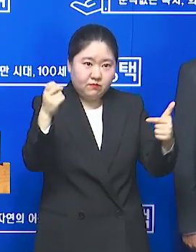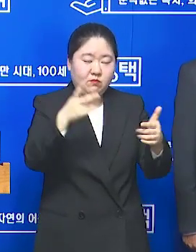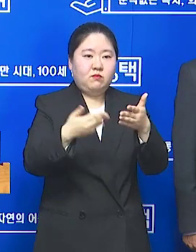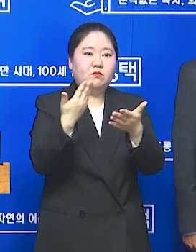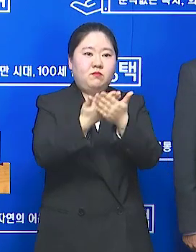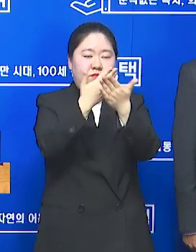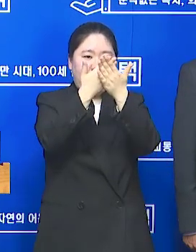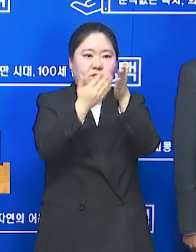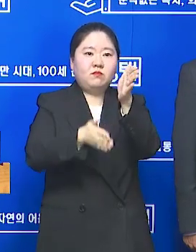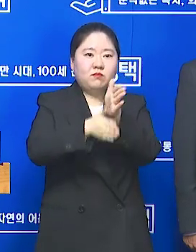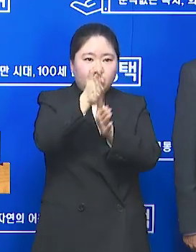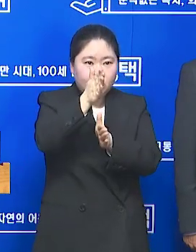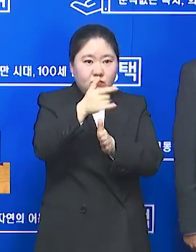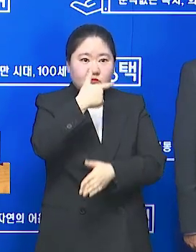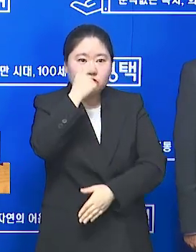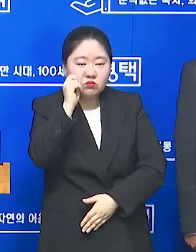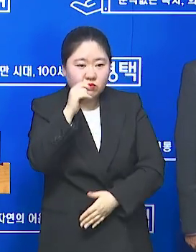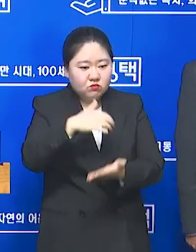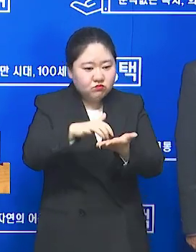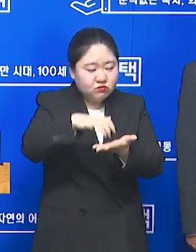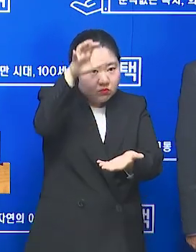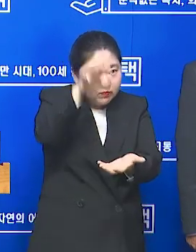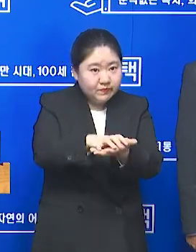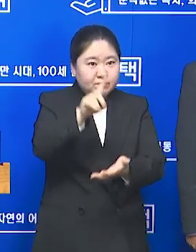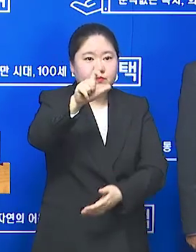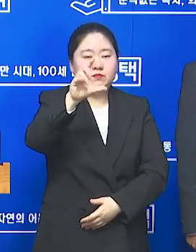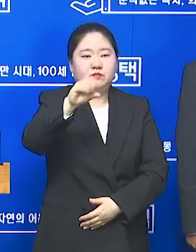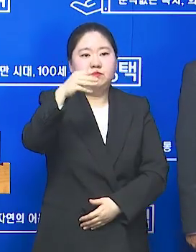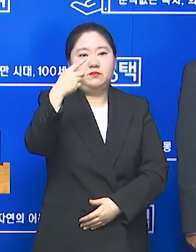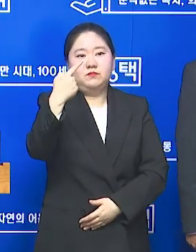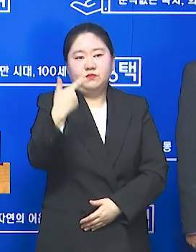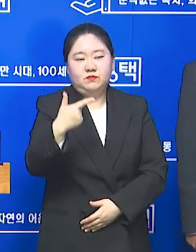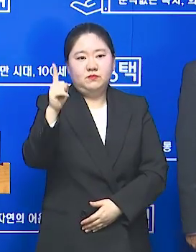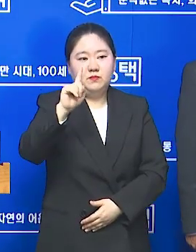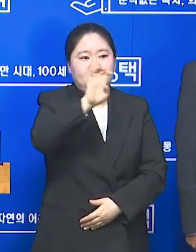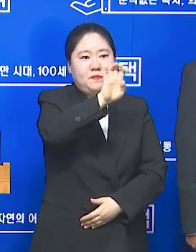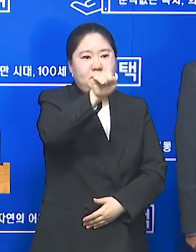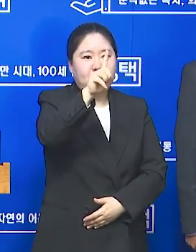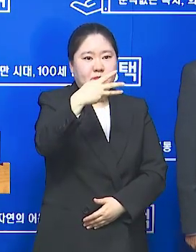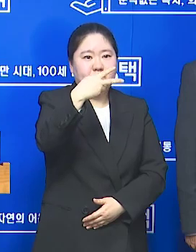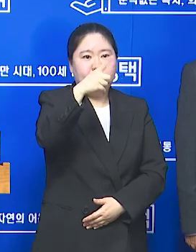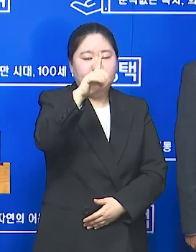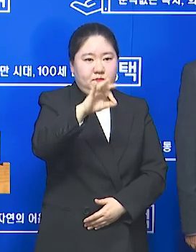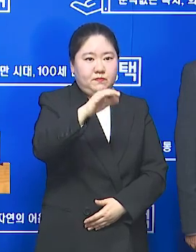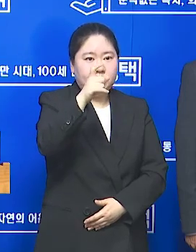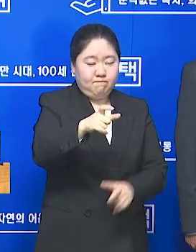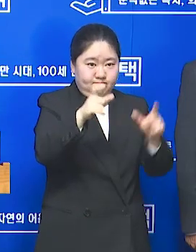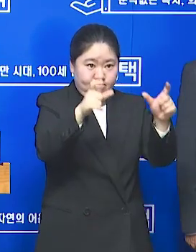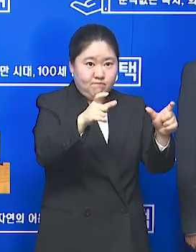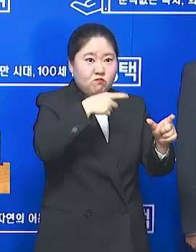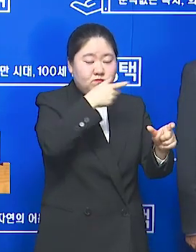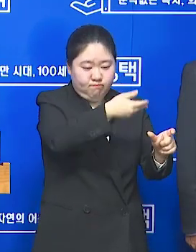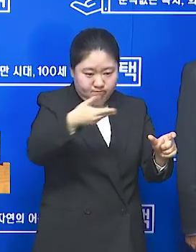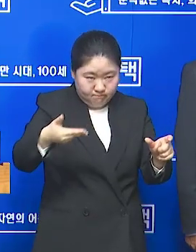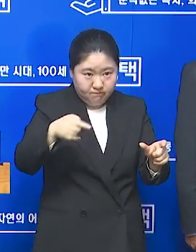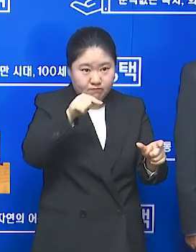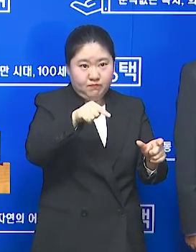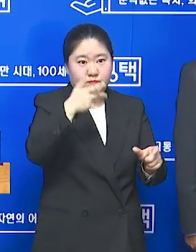장래 예측되는 부족분 15만 톤에 대해서는 팔당에서 내려오는 용수를 평택시에 제공하기로 정부